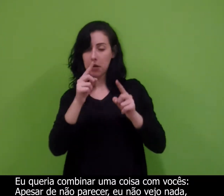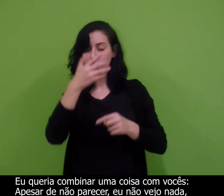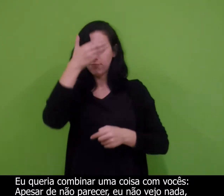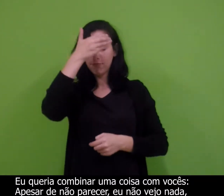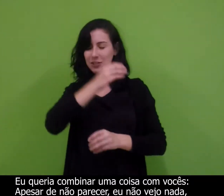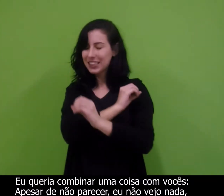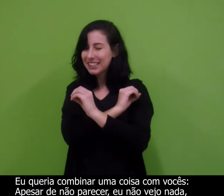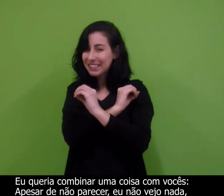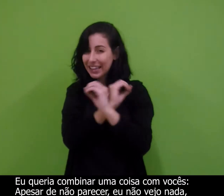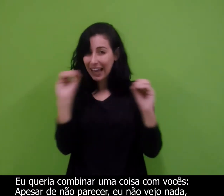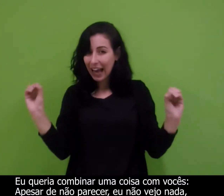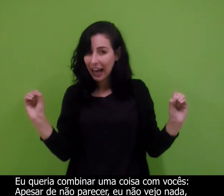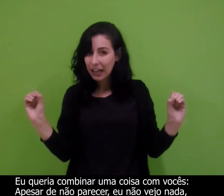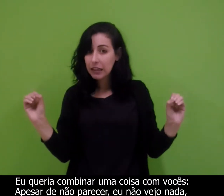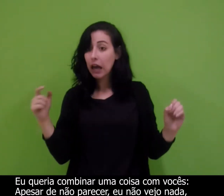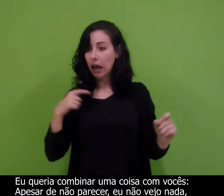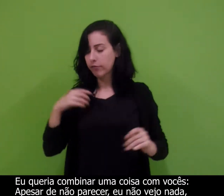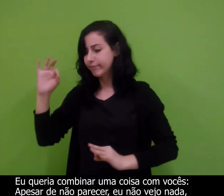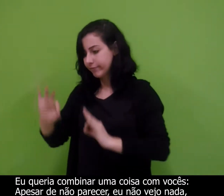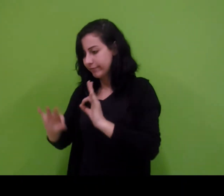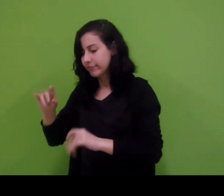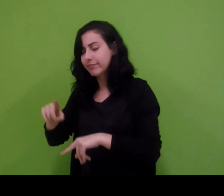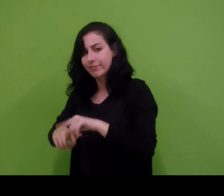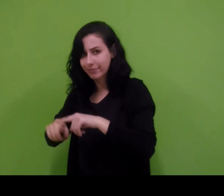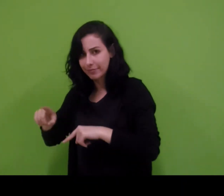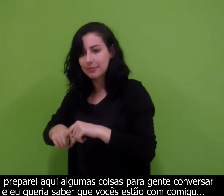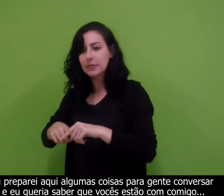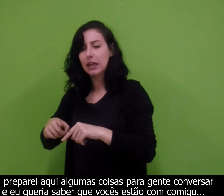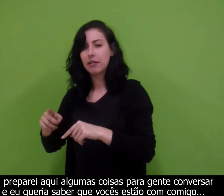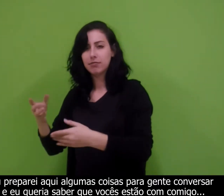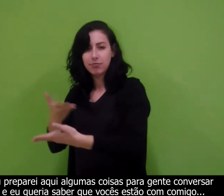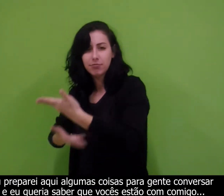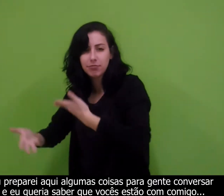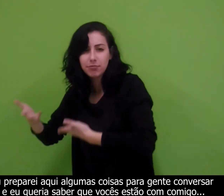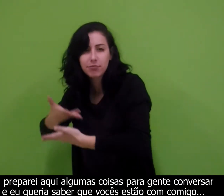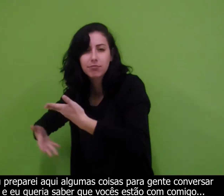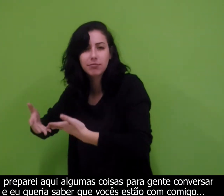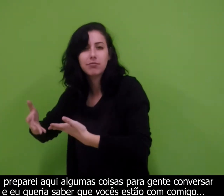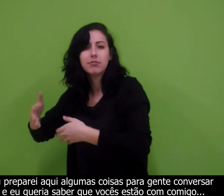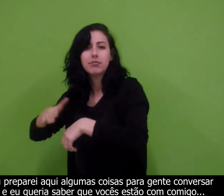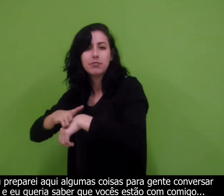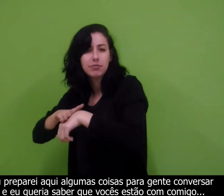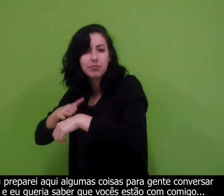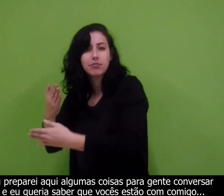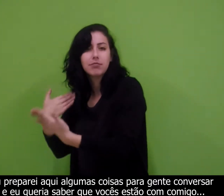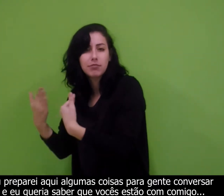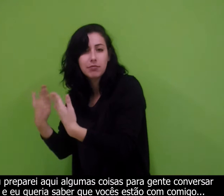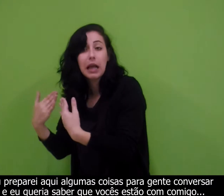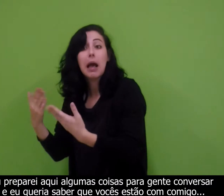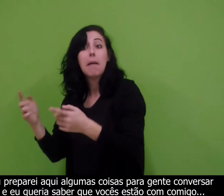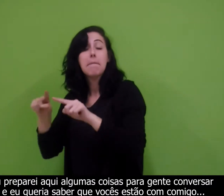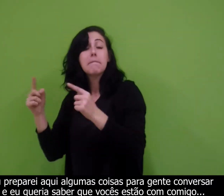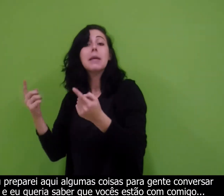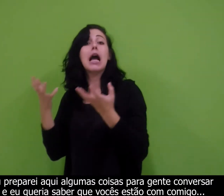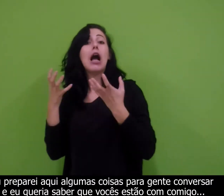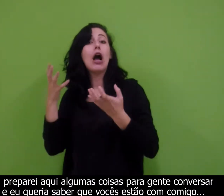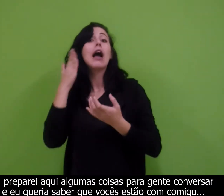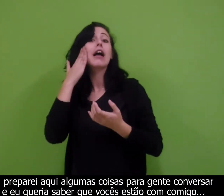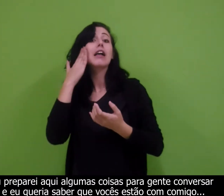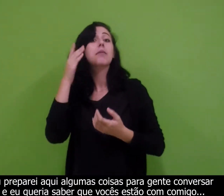Apesar de não parecer, eu não vejo nada. Eu preparei aqui algumas coisas para a gente conversar. E eu queria